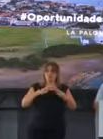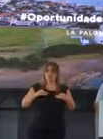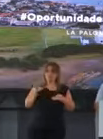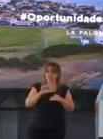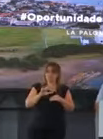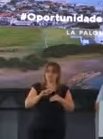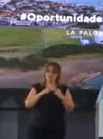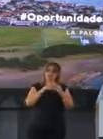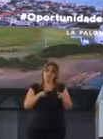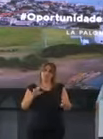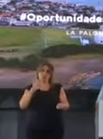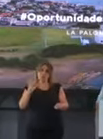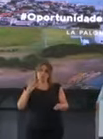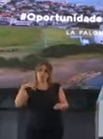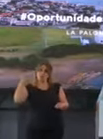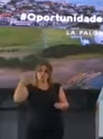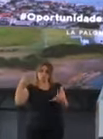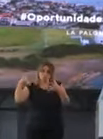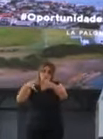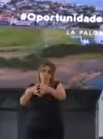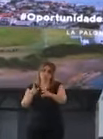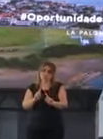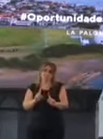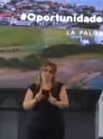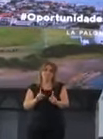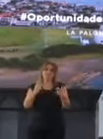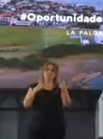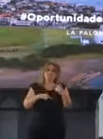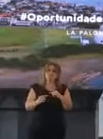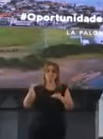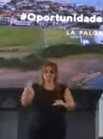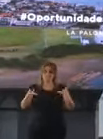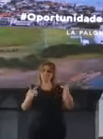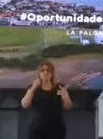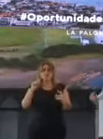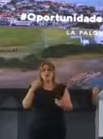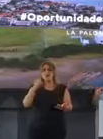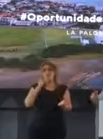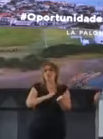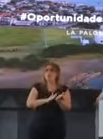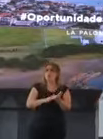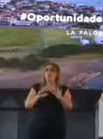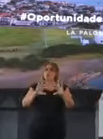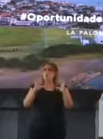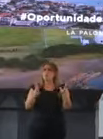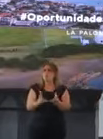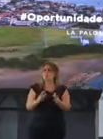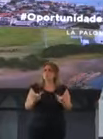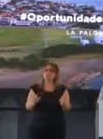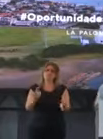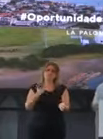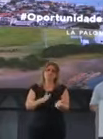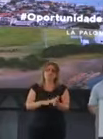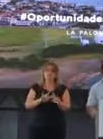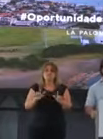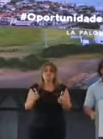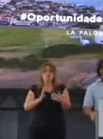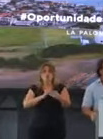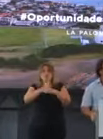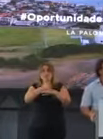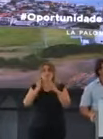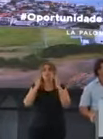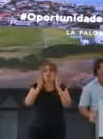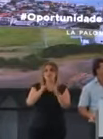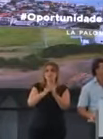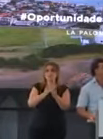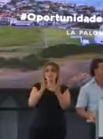tener las mismas oportunidades que los demás. No las van a tener. Está comprobado en el mundo que quienes no acceden a una educación de calidad después